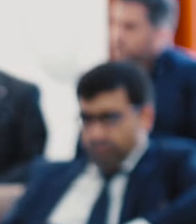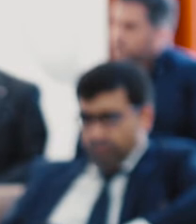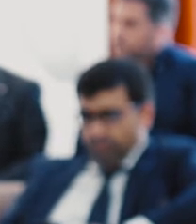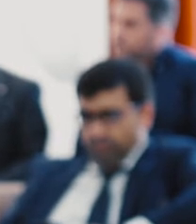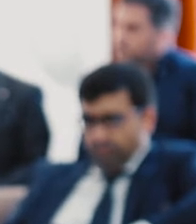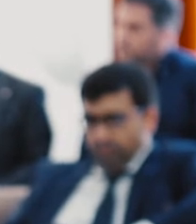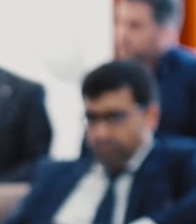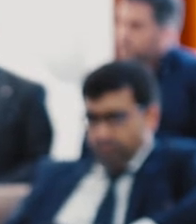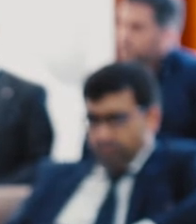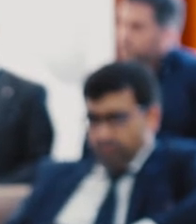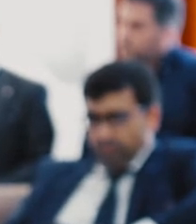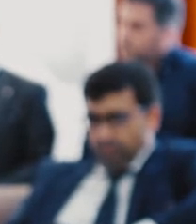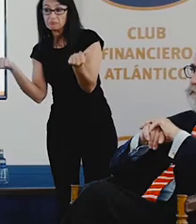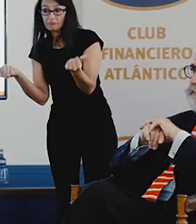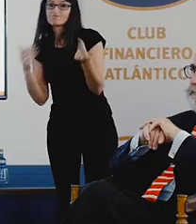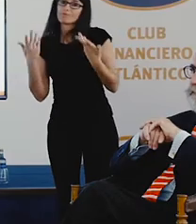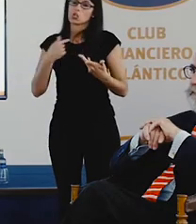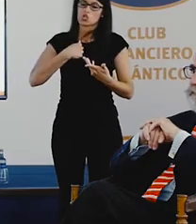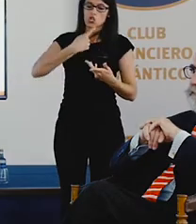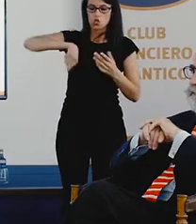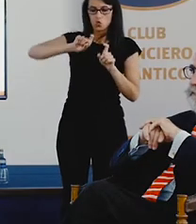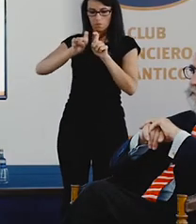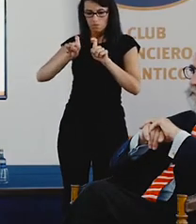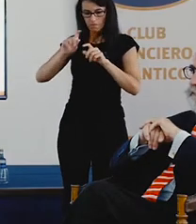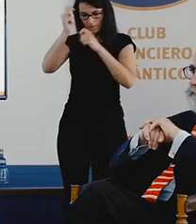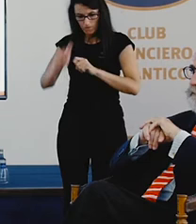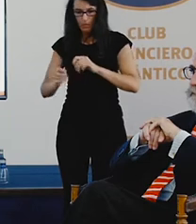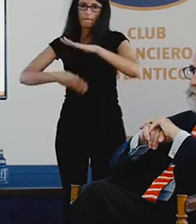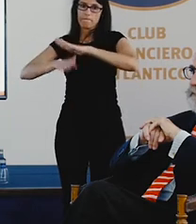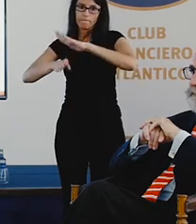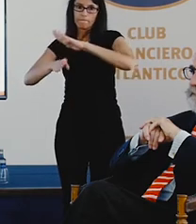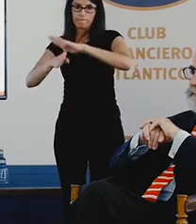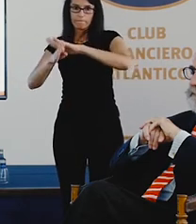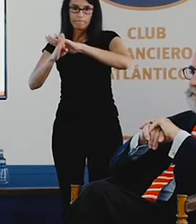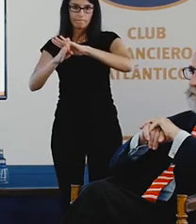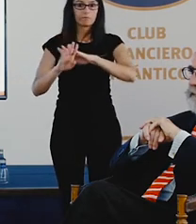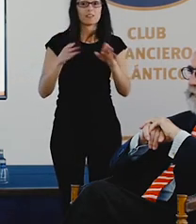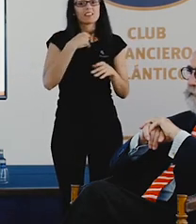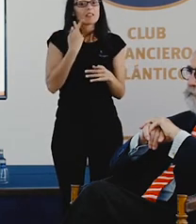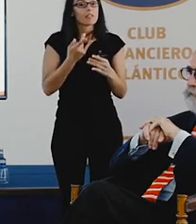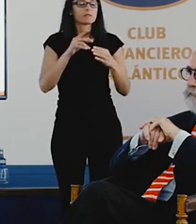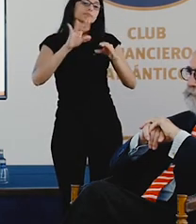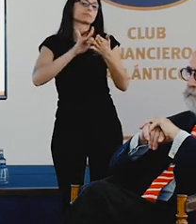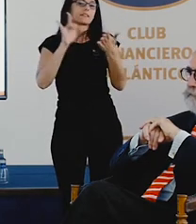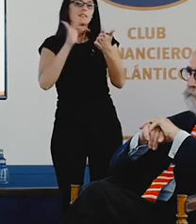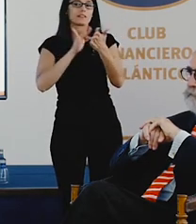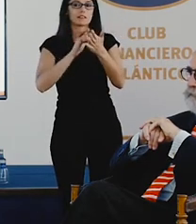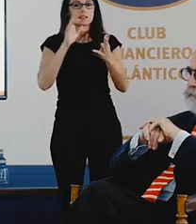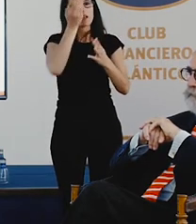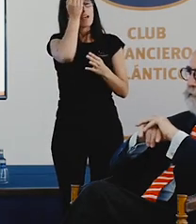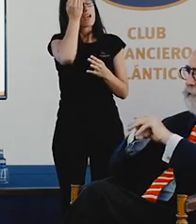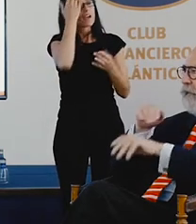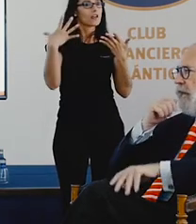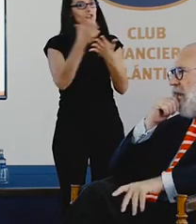No sabemos muy bien por qué. Nosotros vamos a seguir en la brecha digital, ayudando a todo el mundo y hackeando cosas. Lo